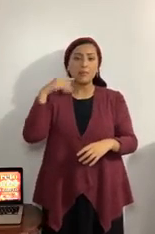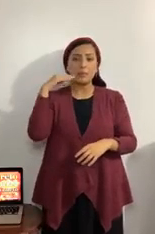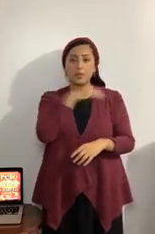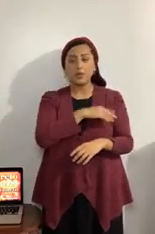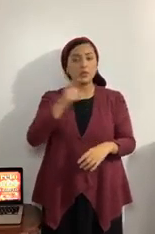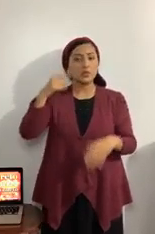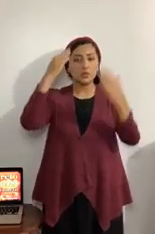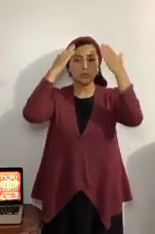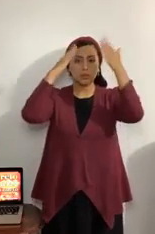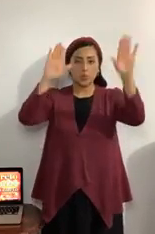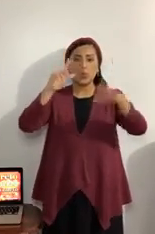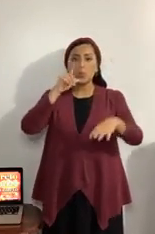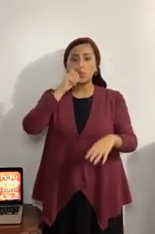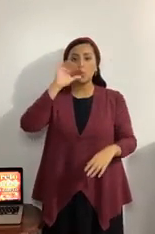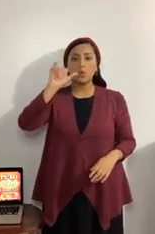saben quién es Yahshua ni su bendita Torah.